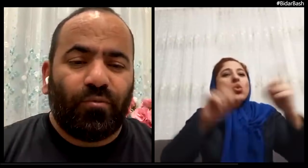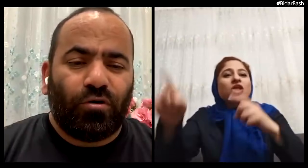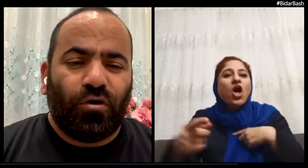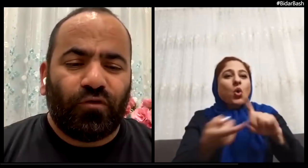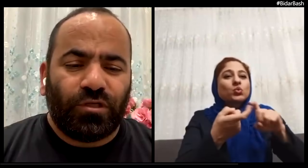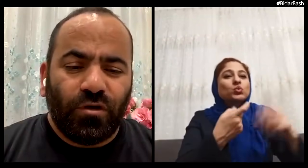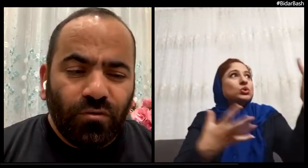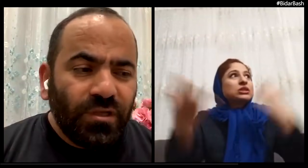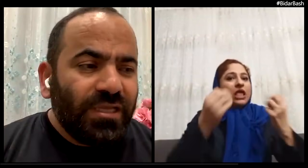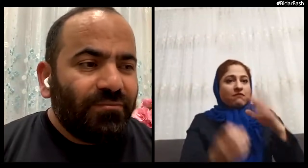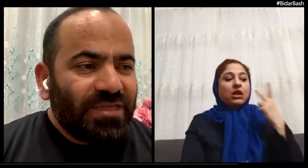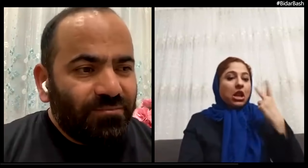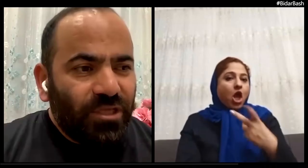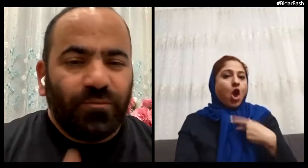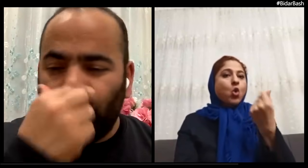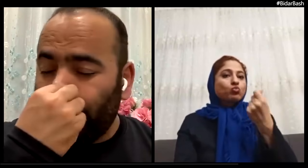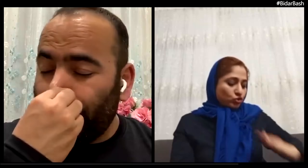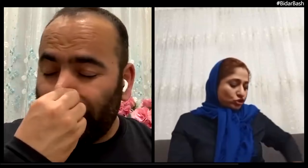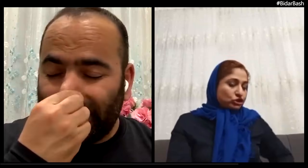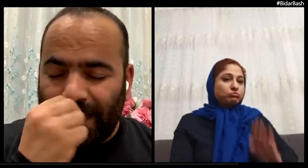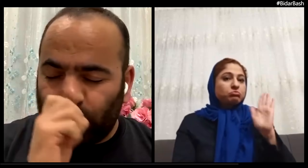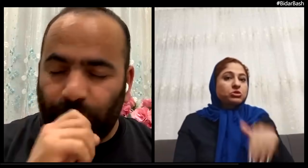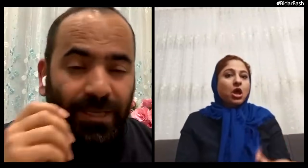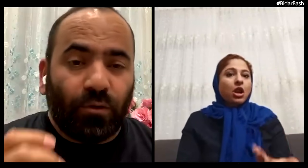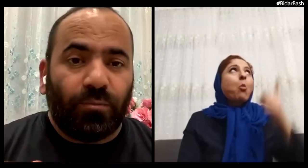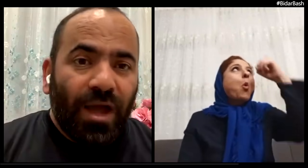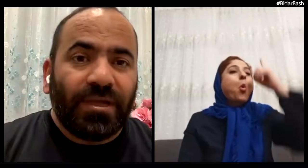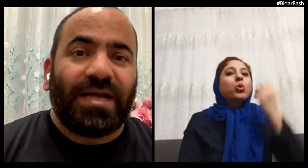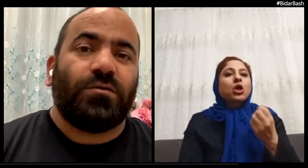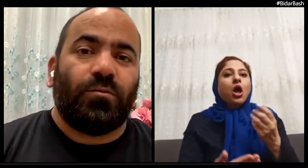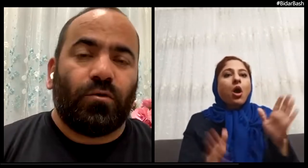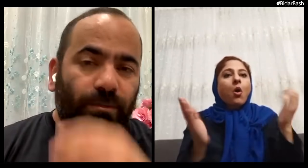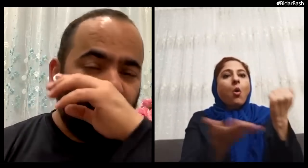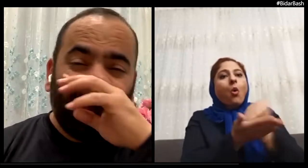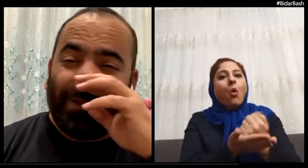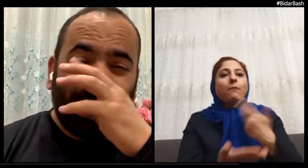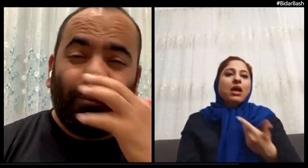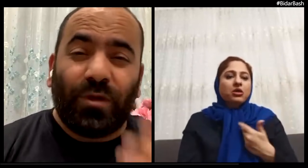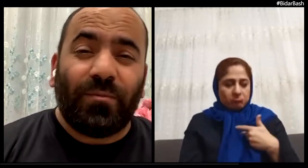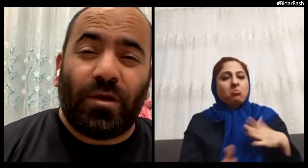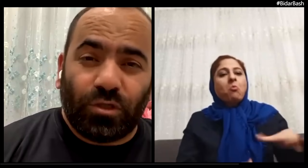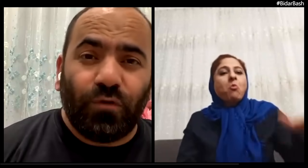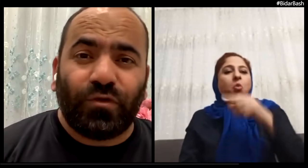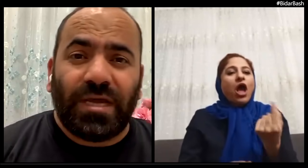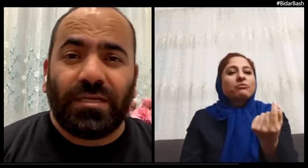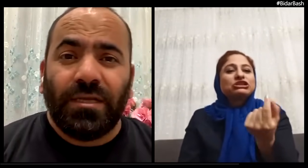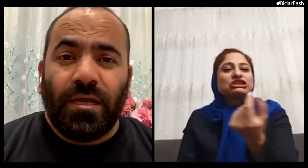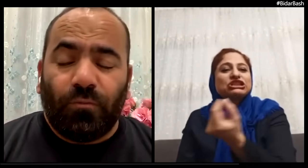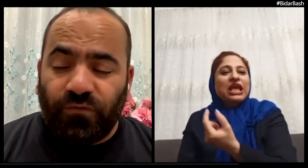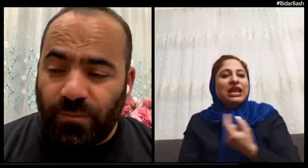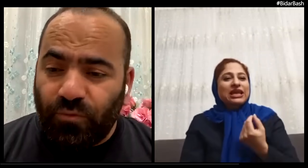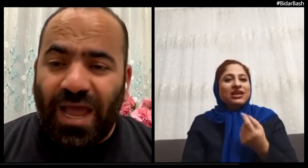عالم بالا و اینا، و مثلا بیاد این پول مثلا تک خوری نکنیم، با هم یه غذایی بخوریم. میگفت فکر میکردم این پوله رو ملائکه